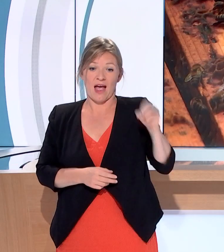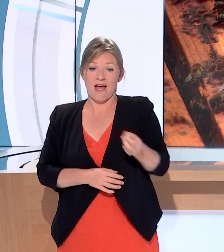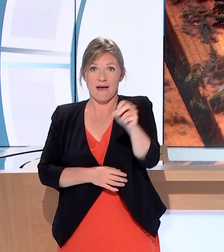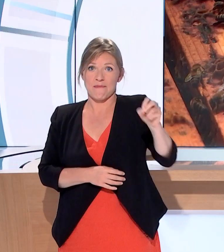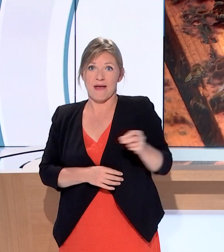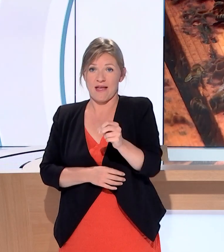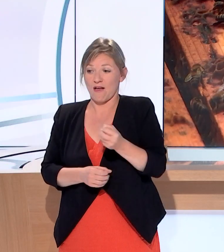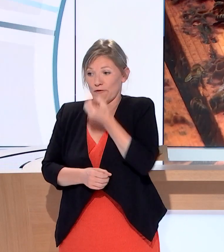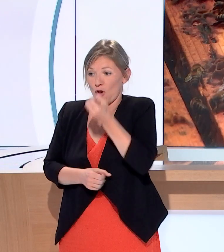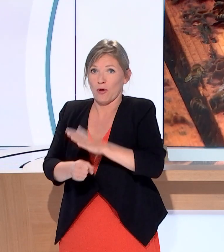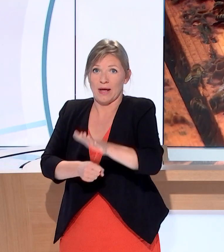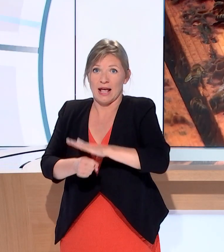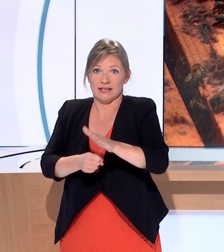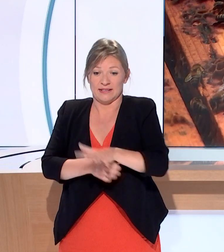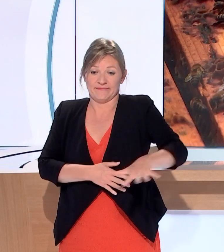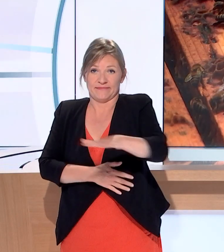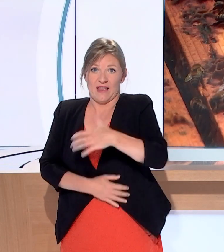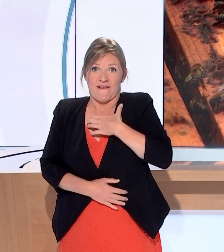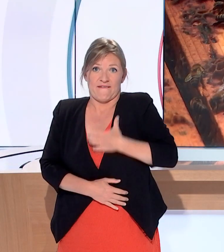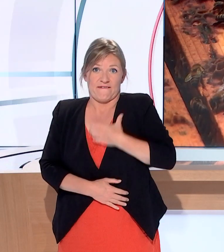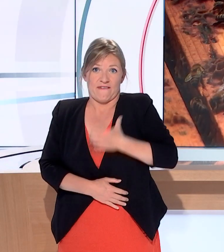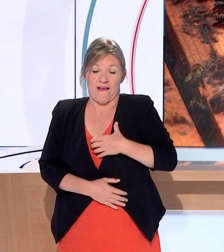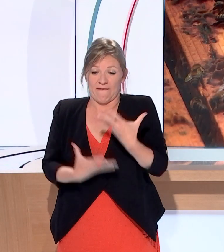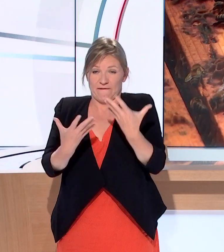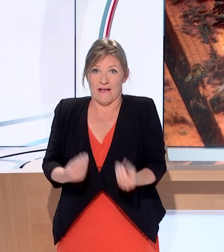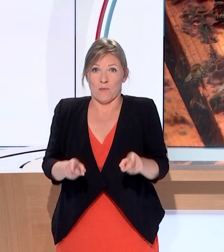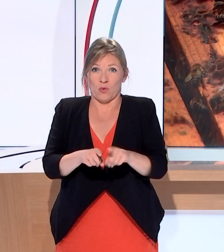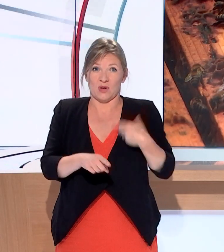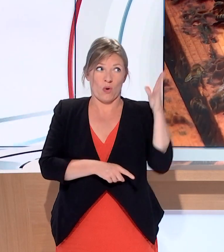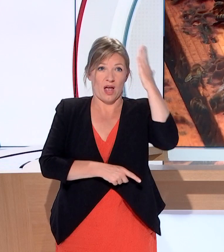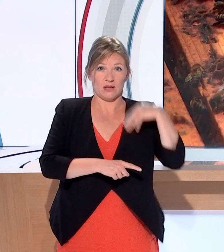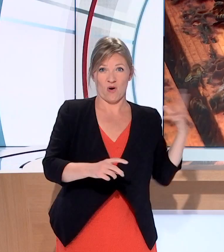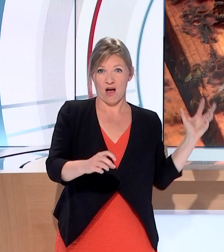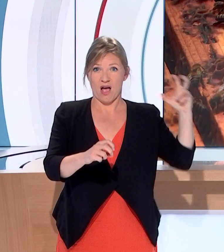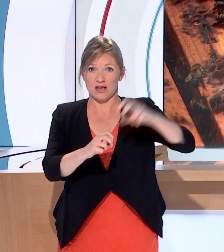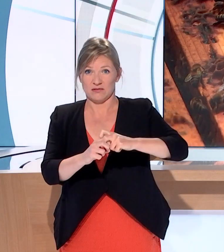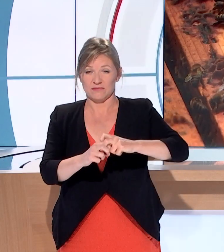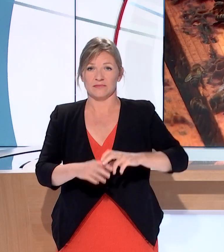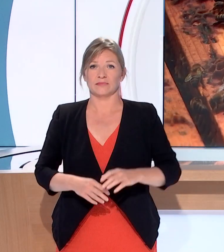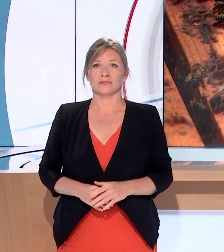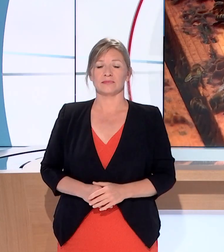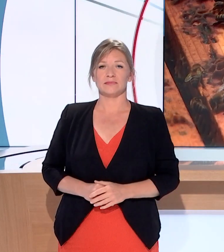pas pu butiner comme à leur habitude. Les ruches sont affaiblies et la cible de nouveaux prédateurs.